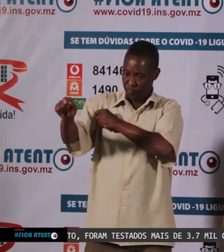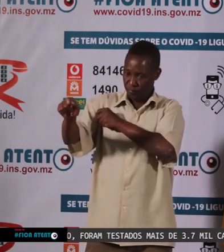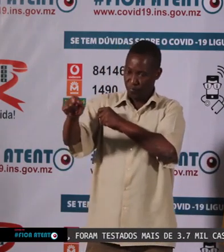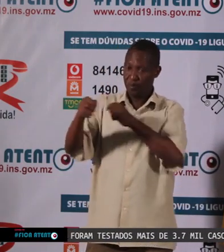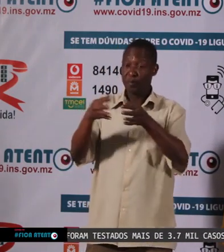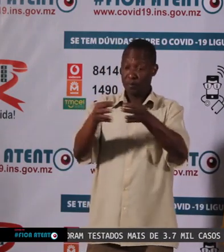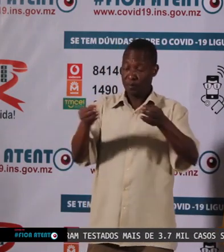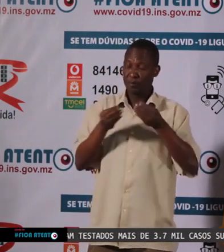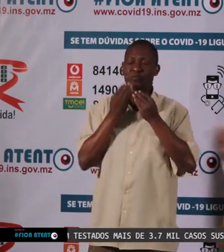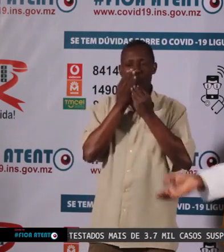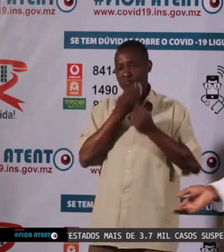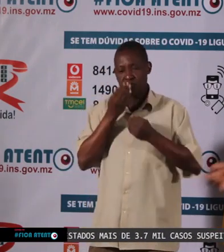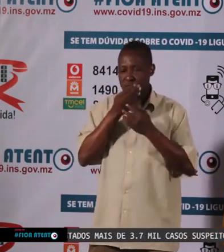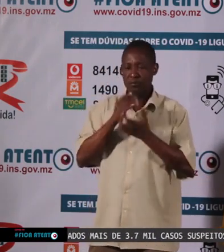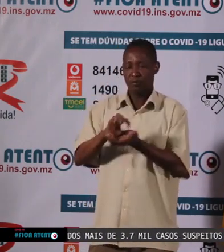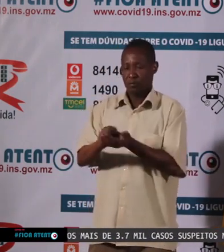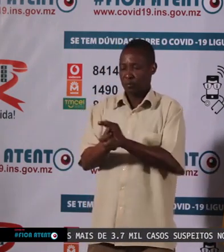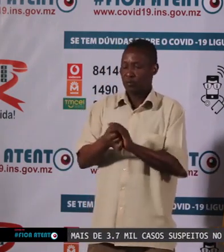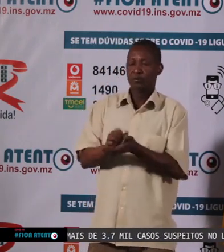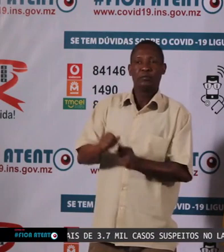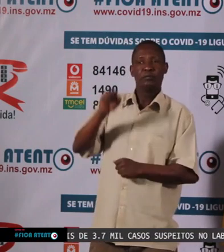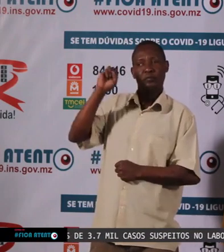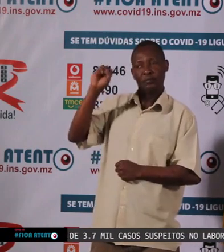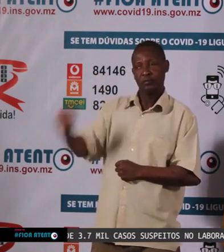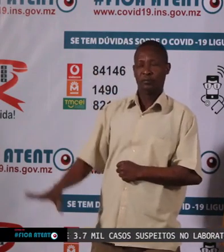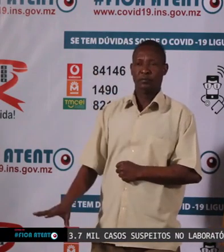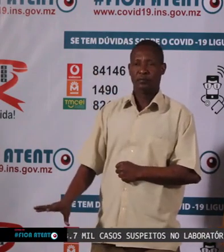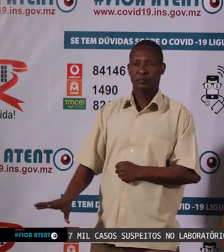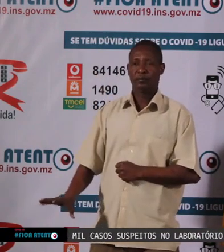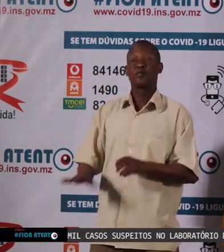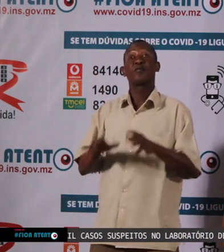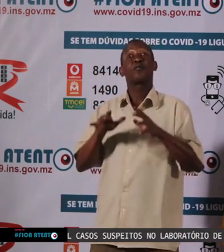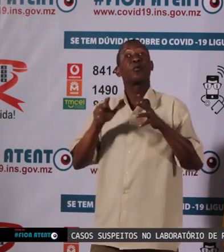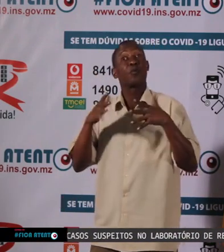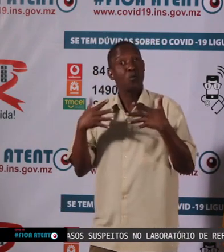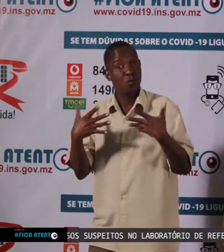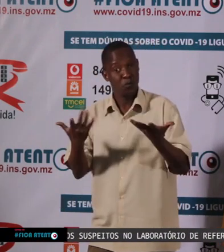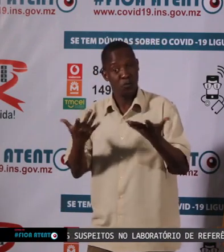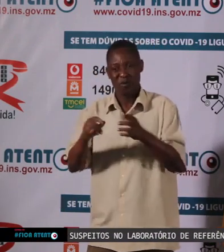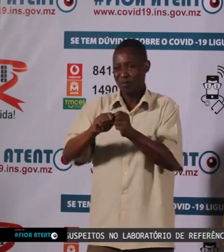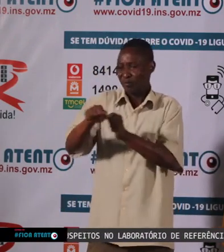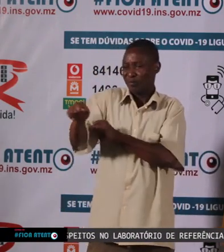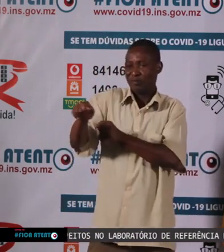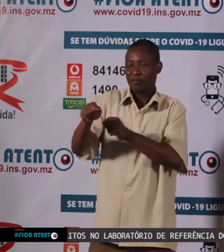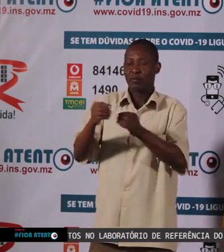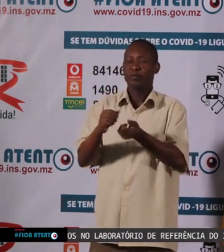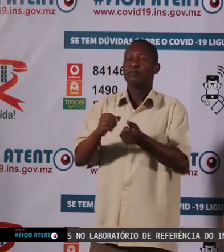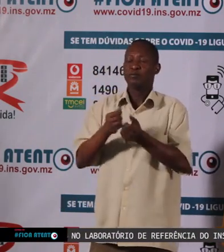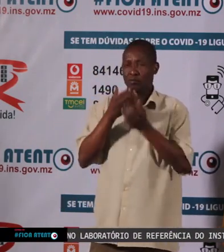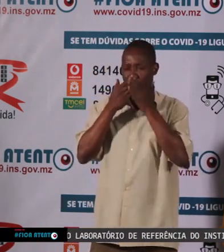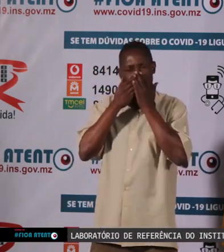lenço descartável e depois, claramente, descartá-lo. Ou então, se for não descartável,